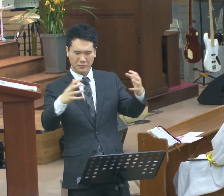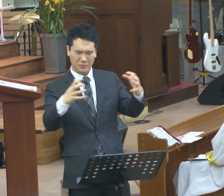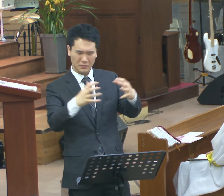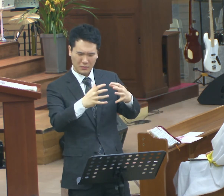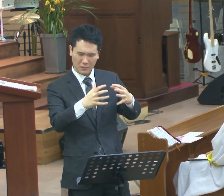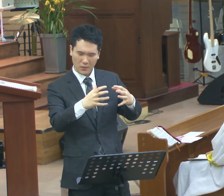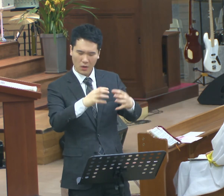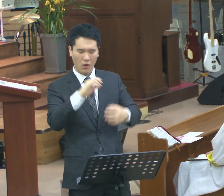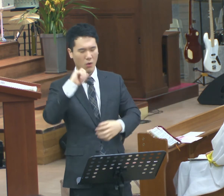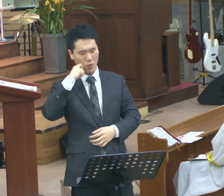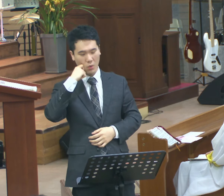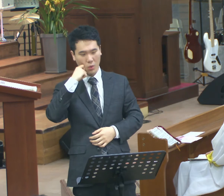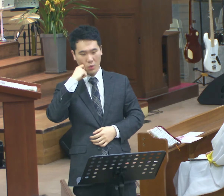어려운 감정이에요. 그런데